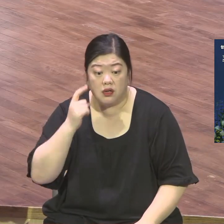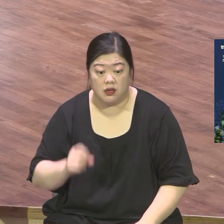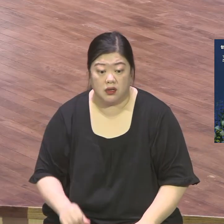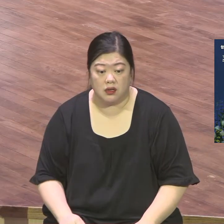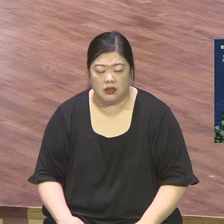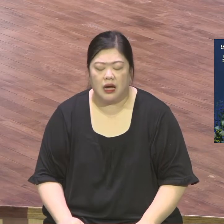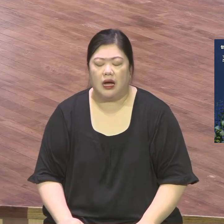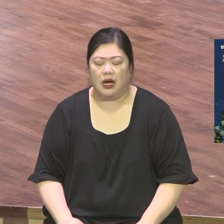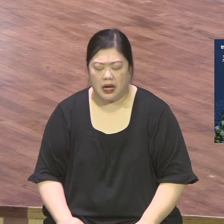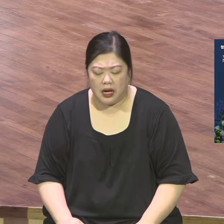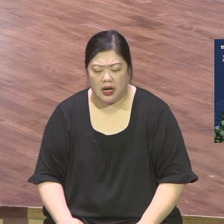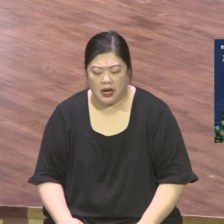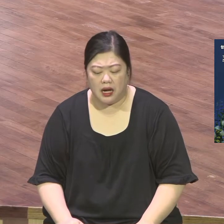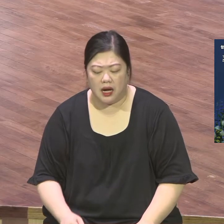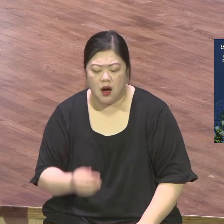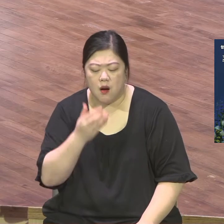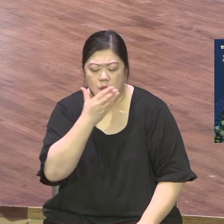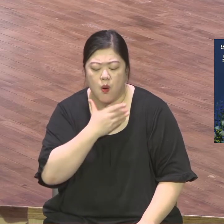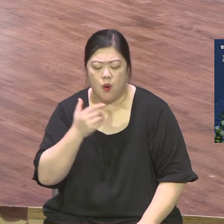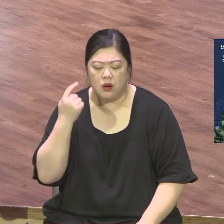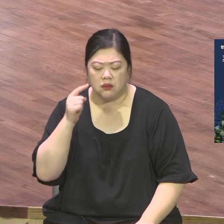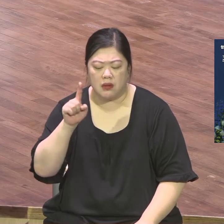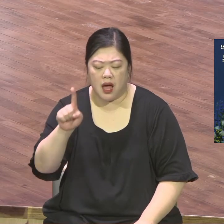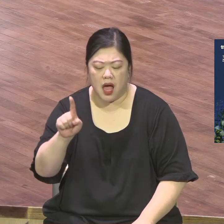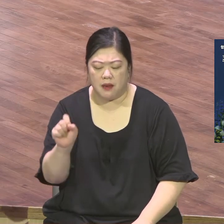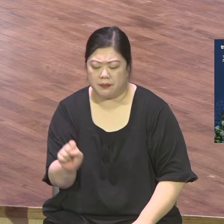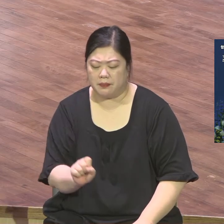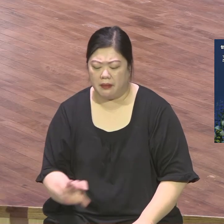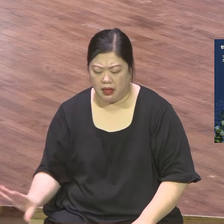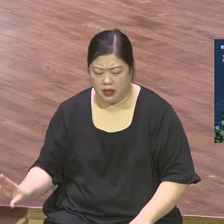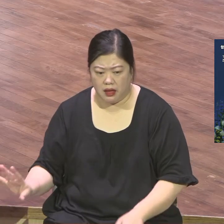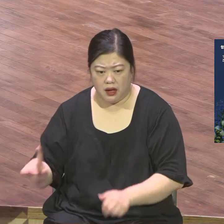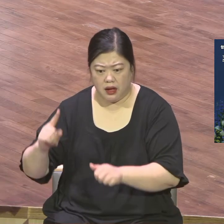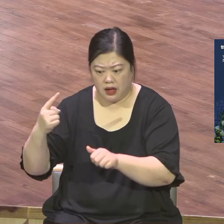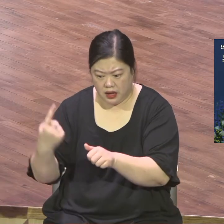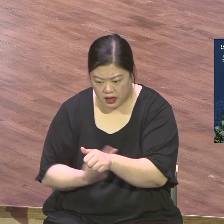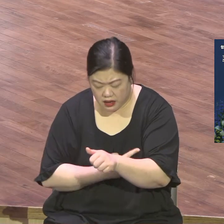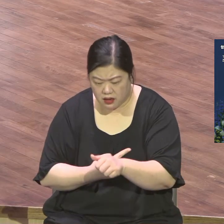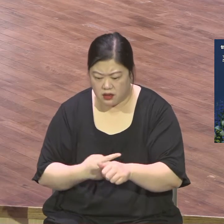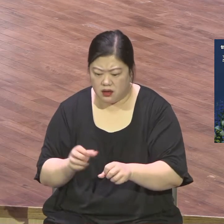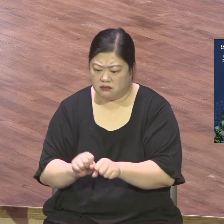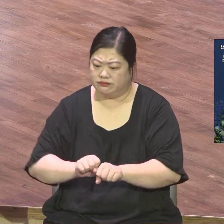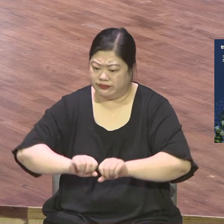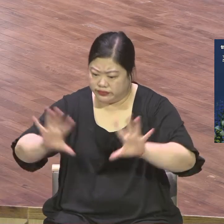포로되고 속국되고 방황하게 돼 있어요. 영적으로.